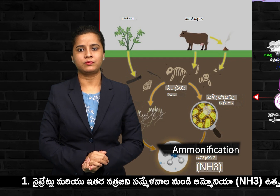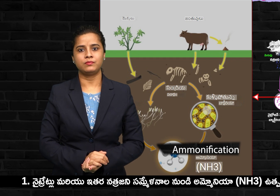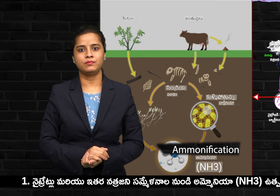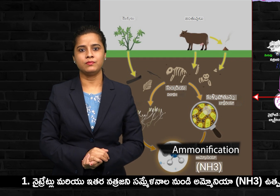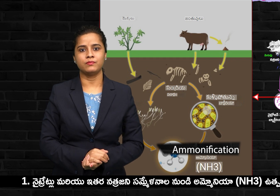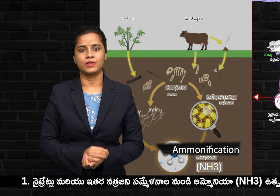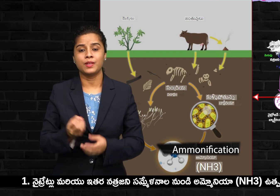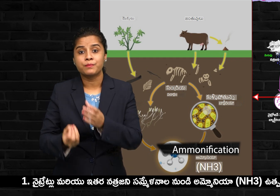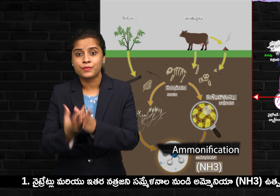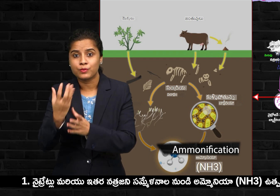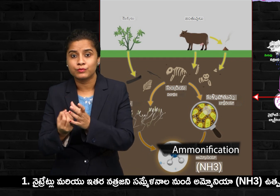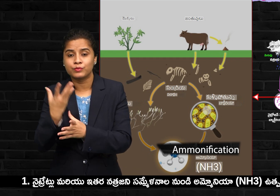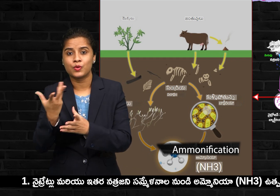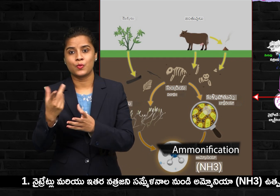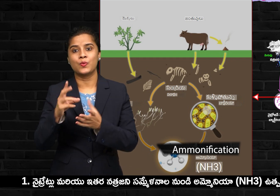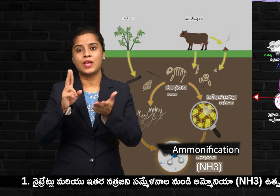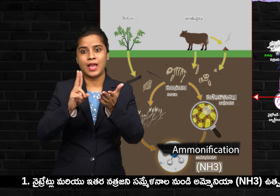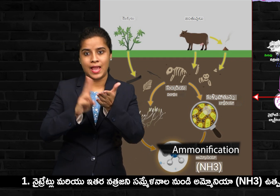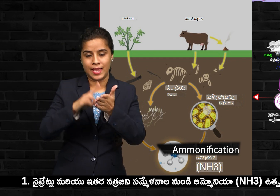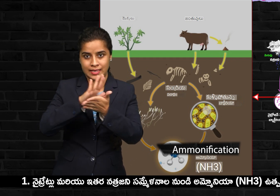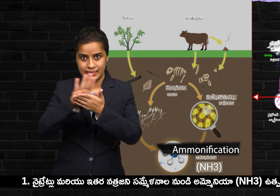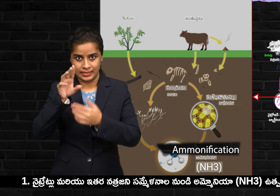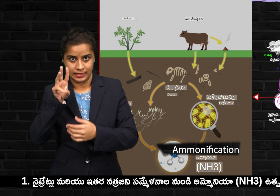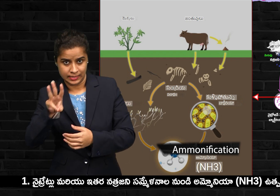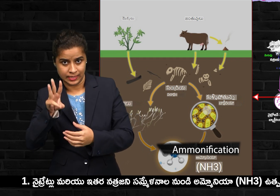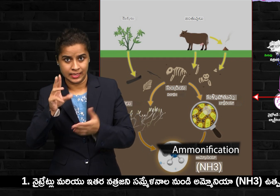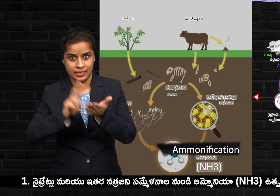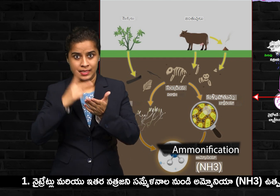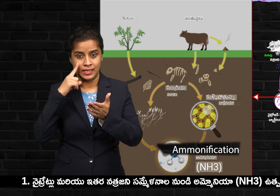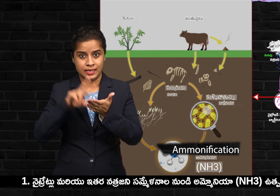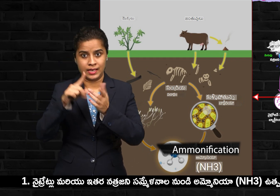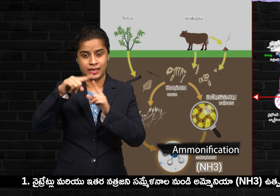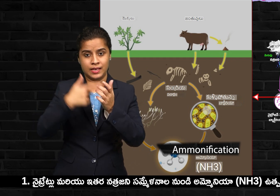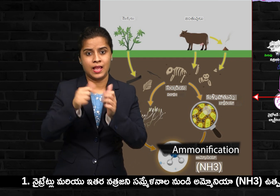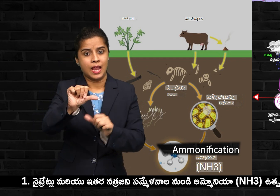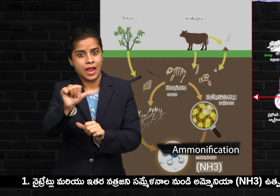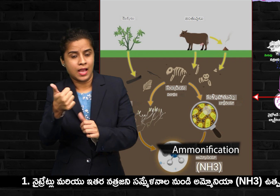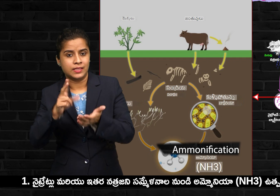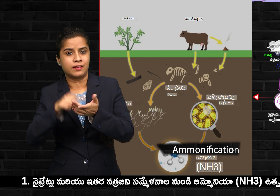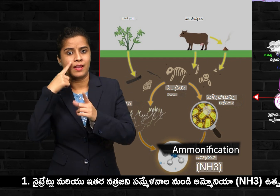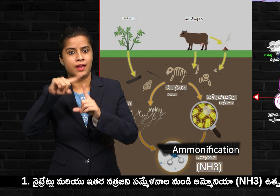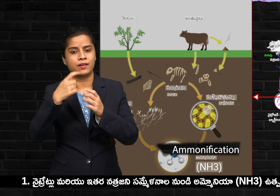1. నైట్రేట్లు మరియు ఇతర నత్రజని సమ్మేళనాల నుండి అమోనియా NH3